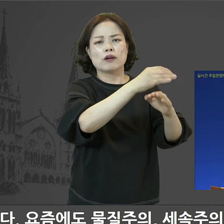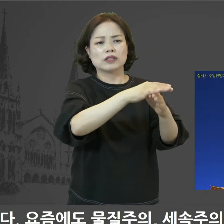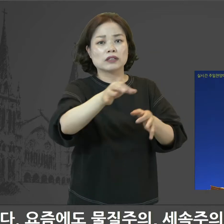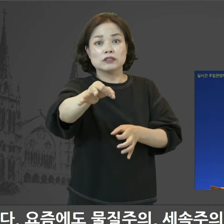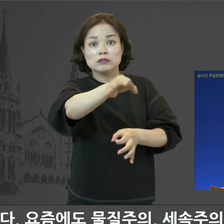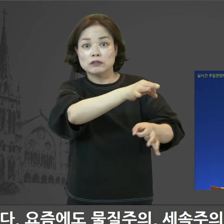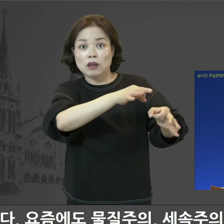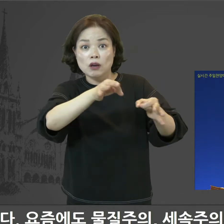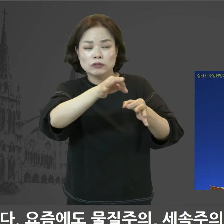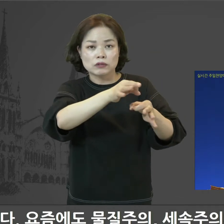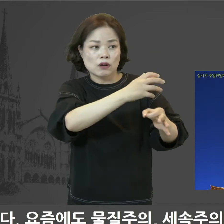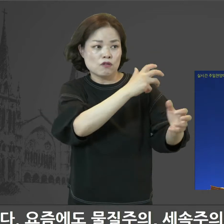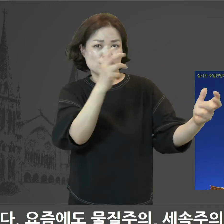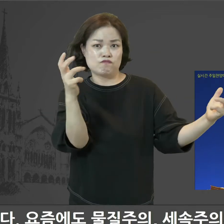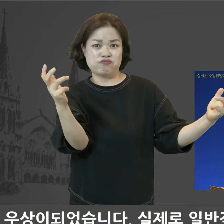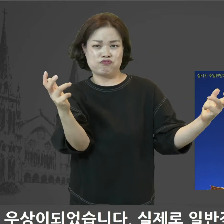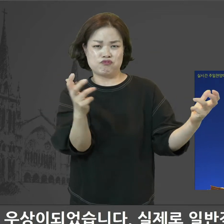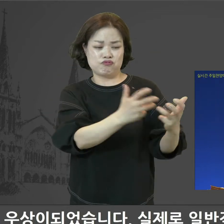경제적으로 굉장히